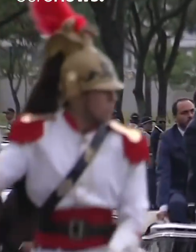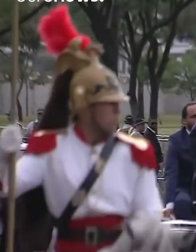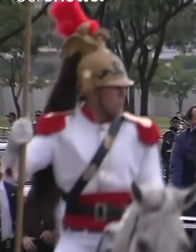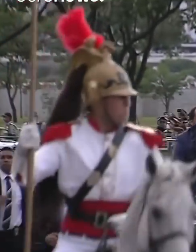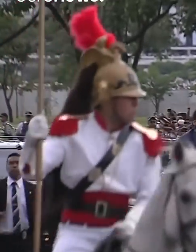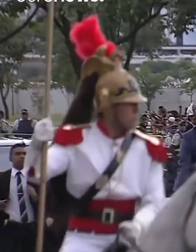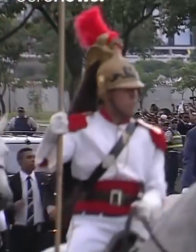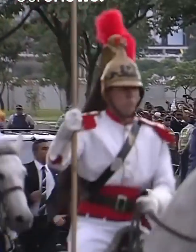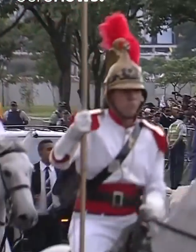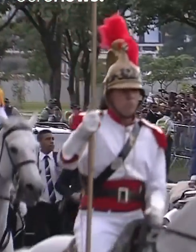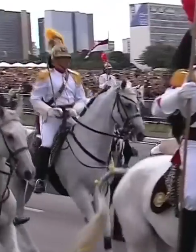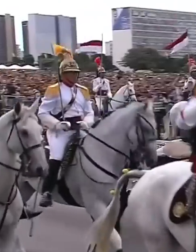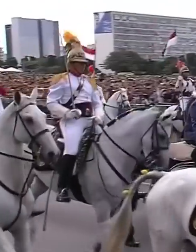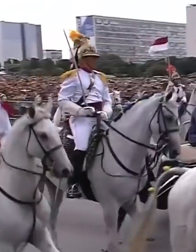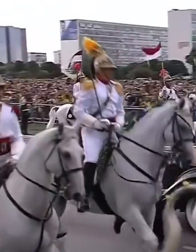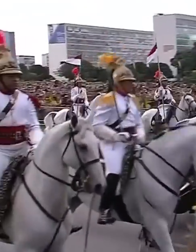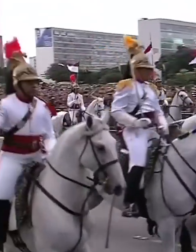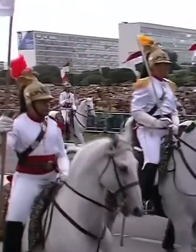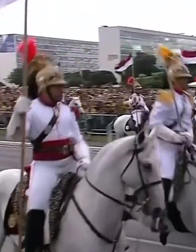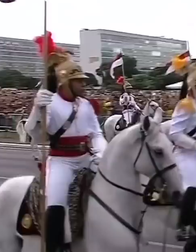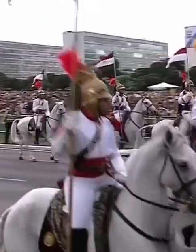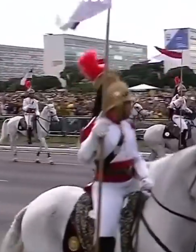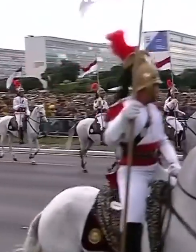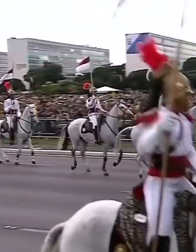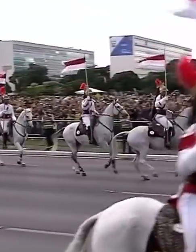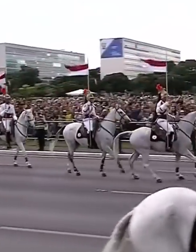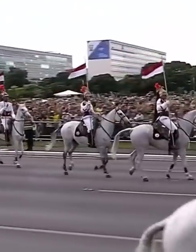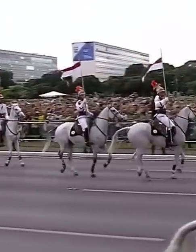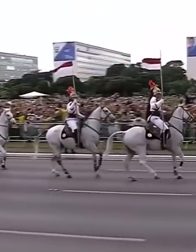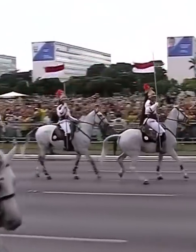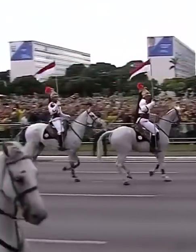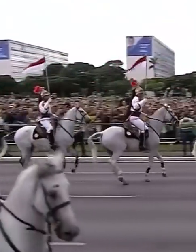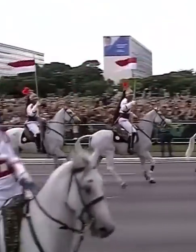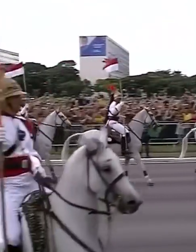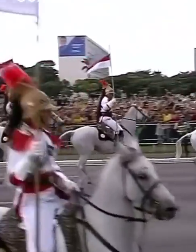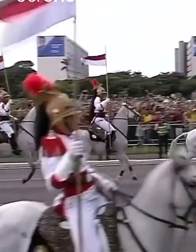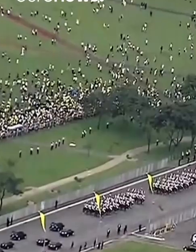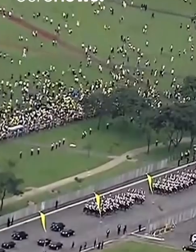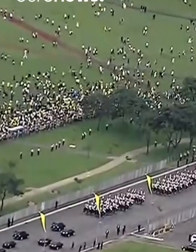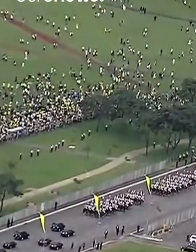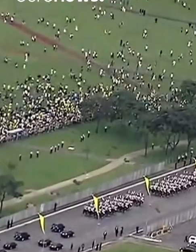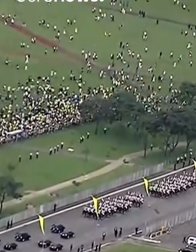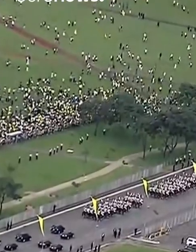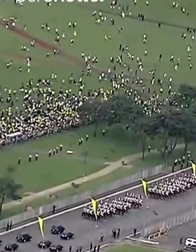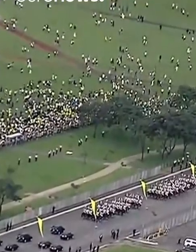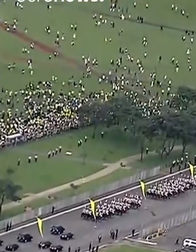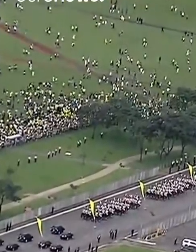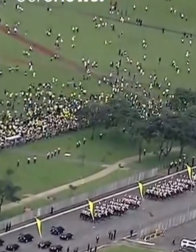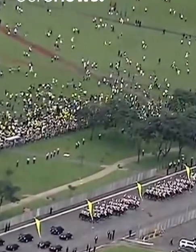Brazília új elnöke Jair Bolsonaro nyitott autón parádézva ment át a parlamentben tett hivatali esküje után az elnöki